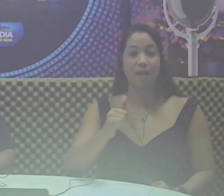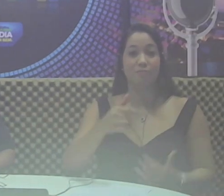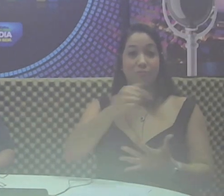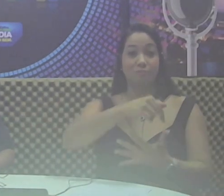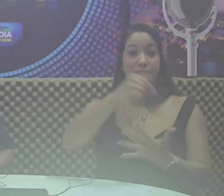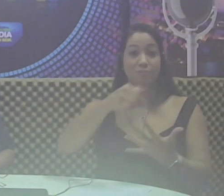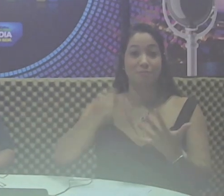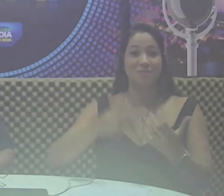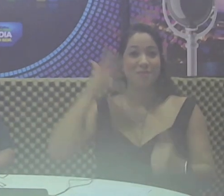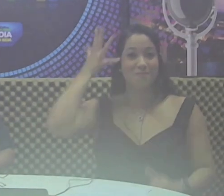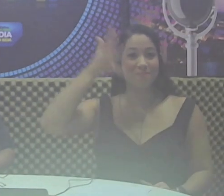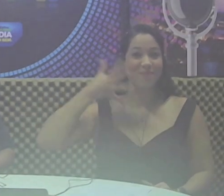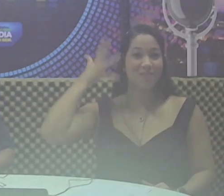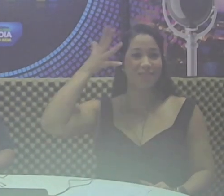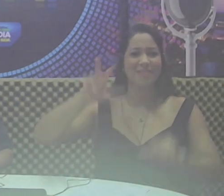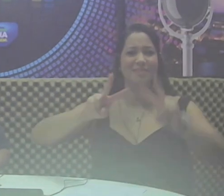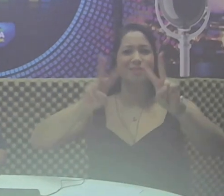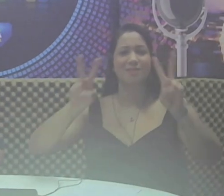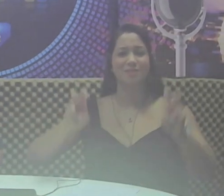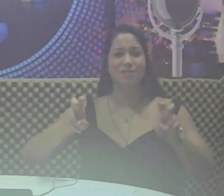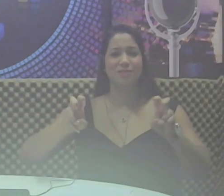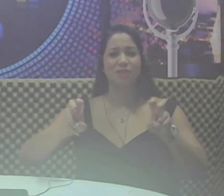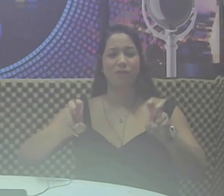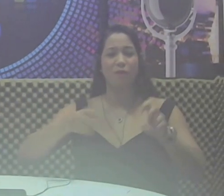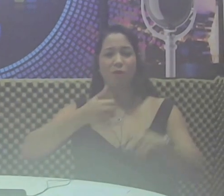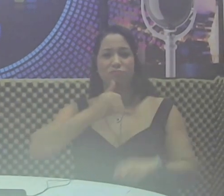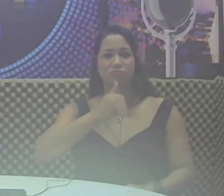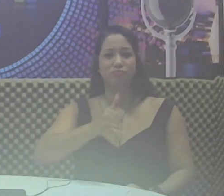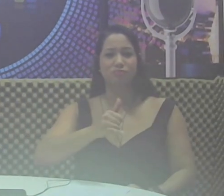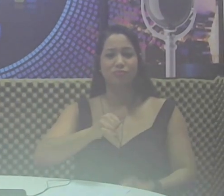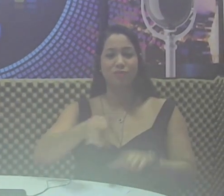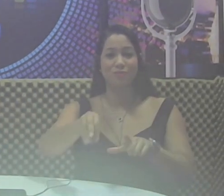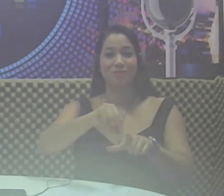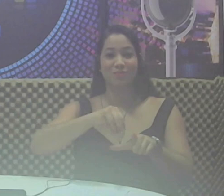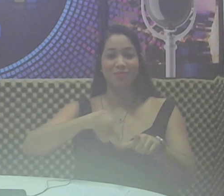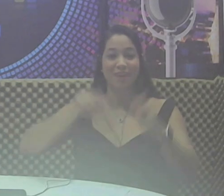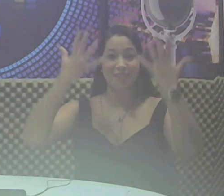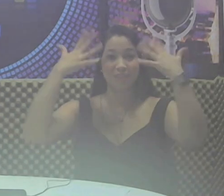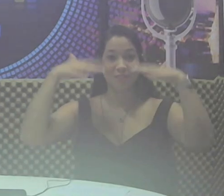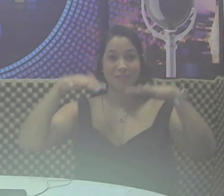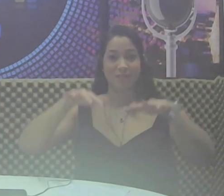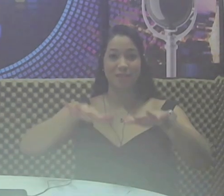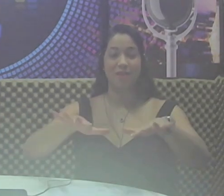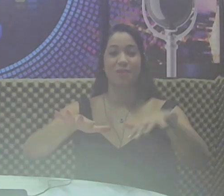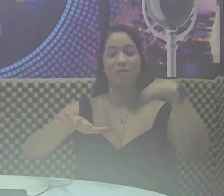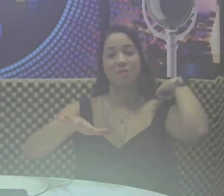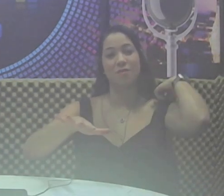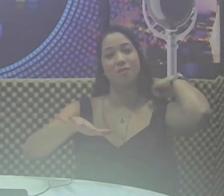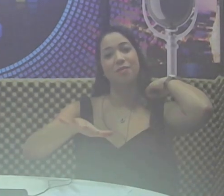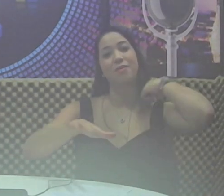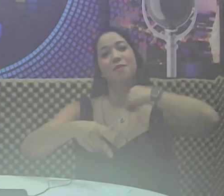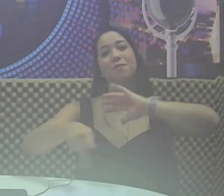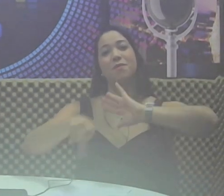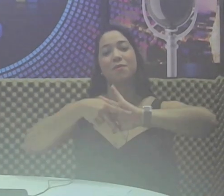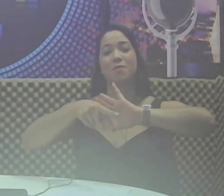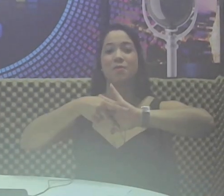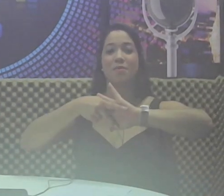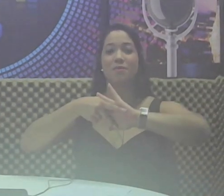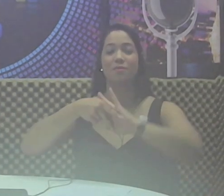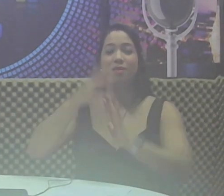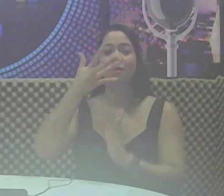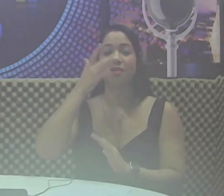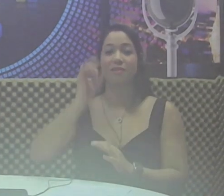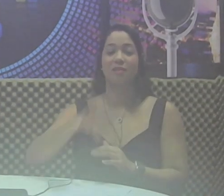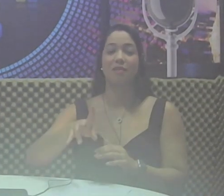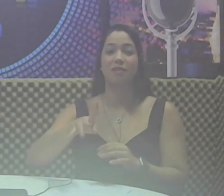de palestras sobre geração de energia e fertilizantes naturais por meio de processamento dos resíduos